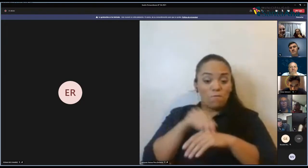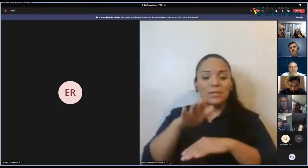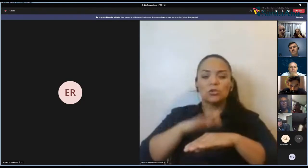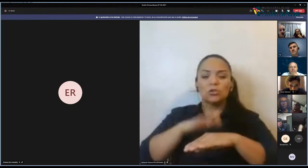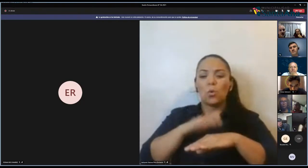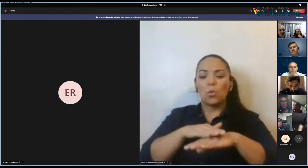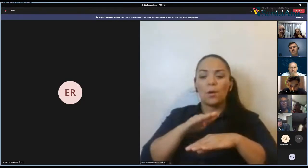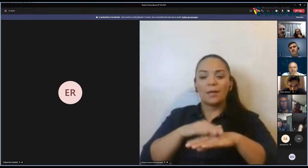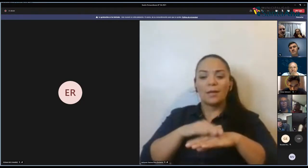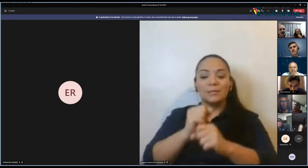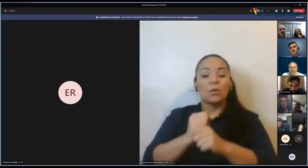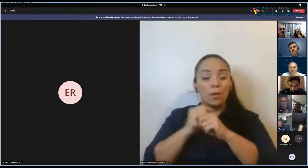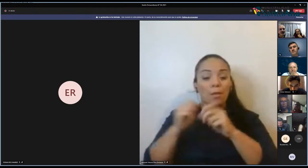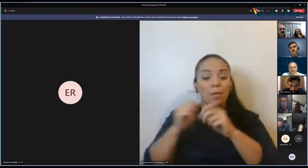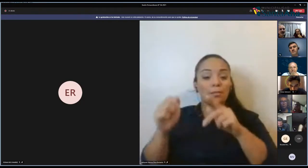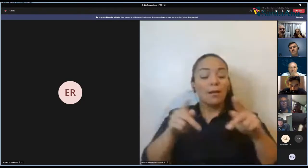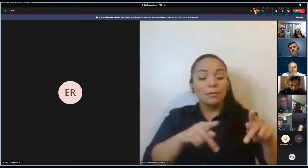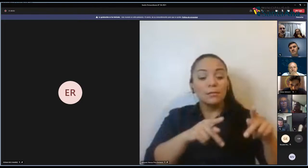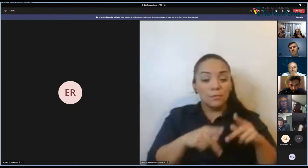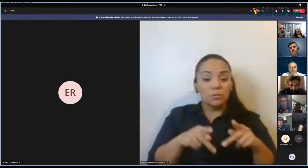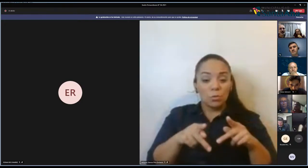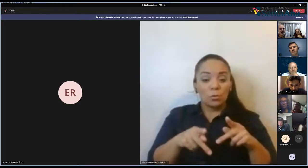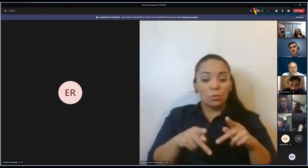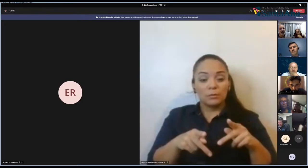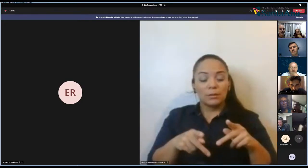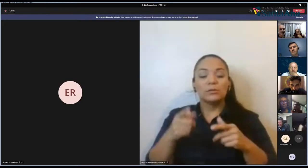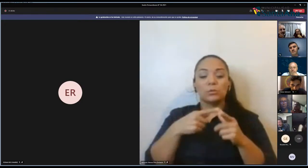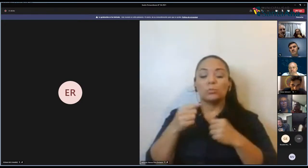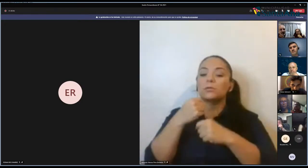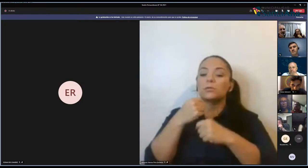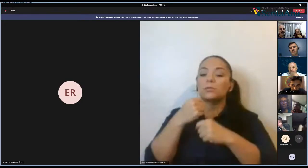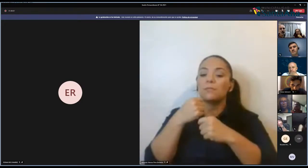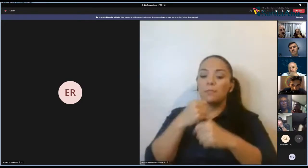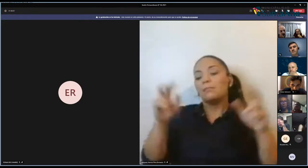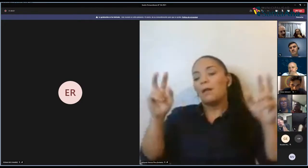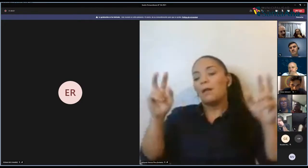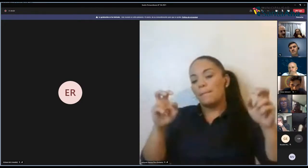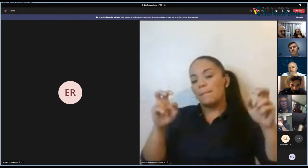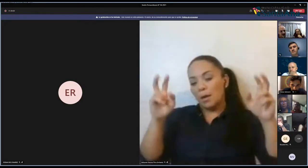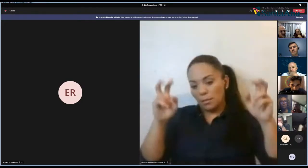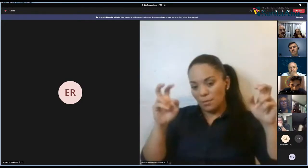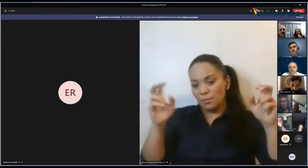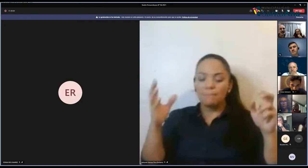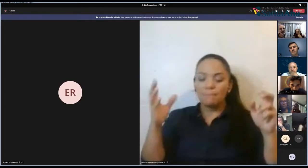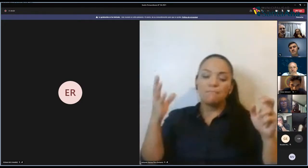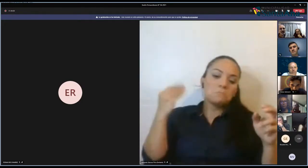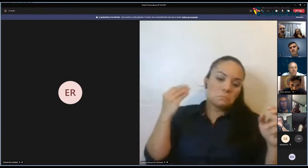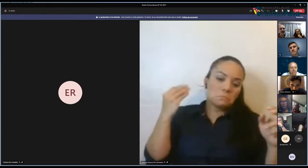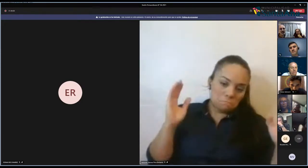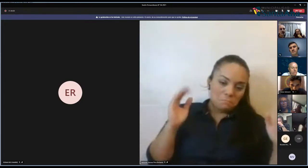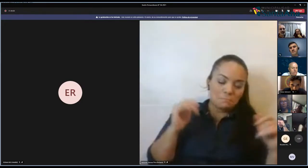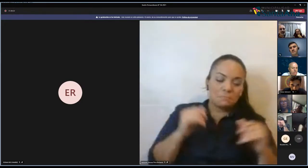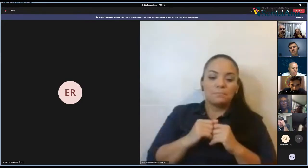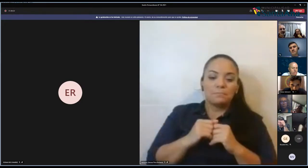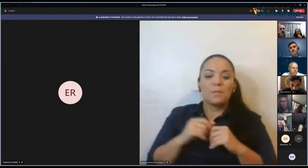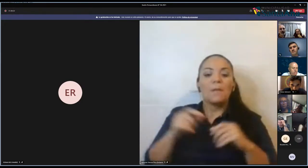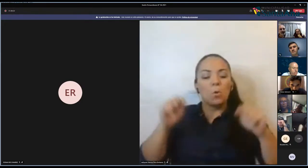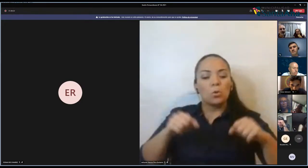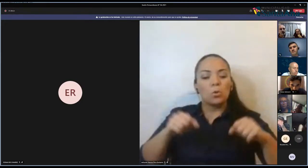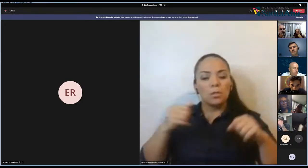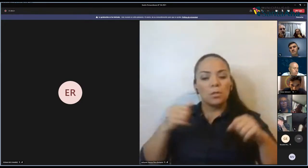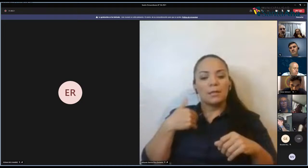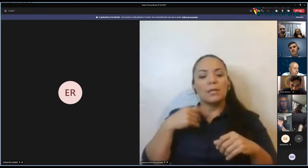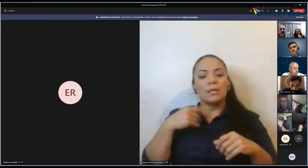seguridad de las personas es que la municipalidad aparentemente según lo que me han comentado este si podría tener un